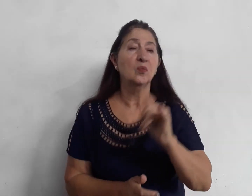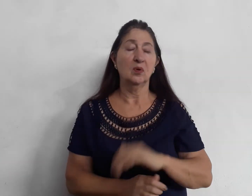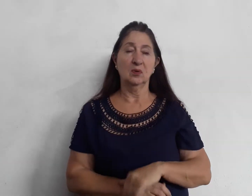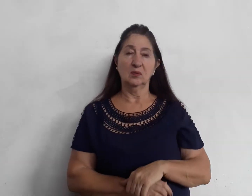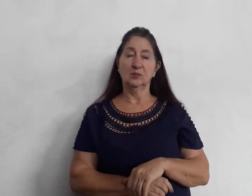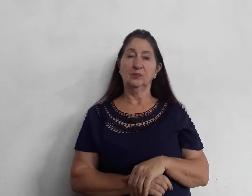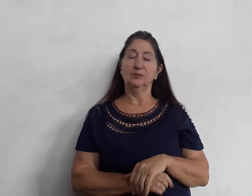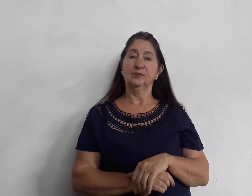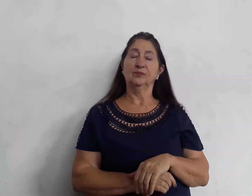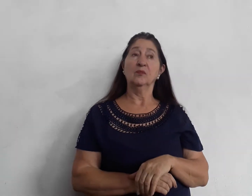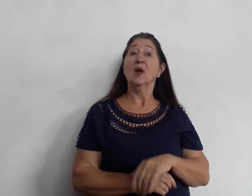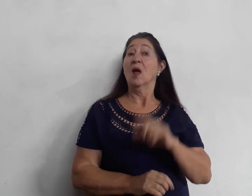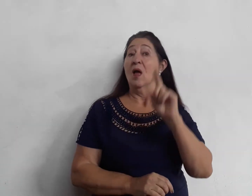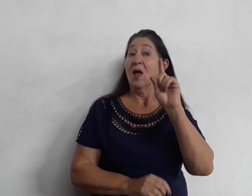uma advertência.